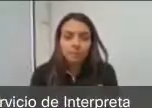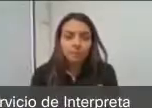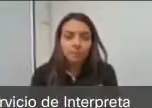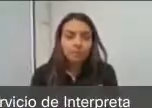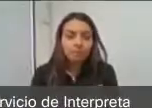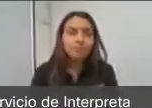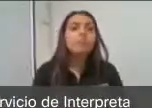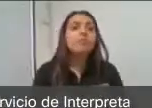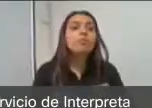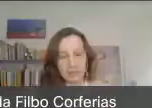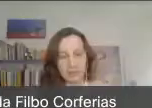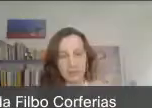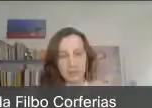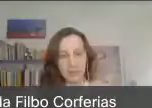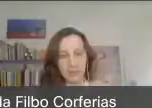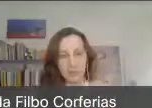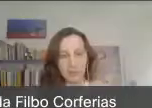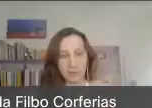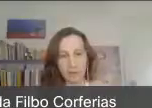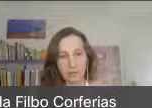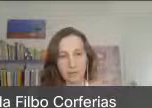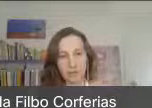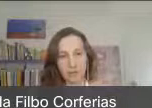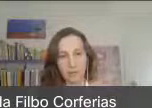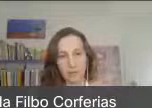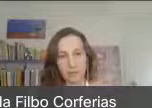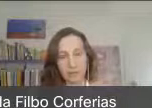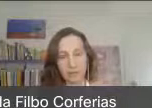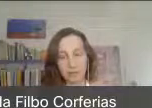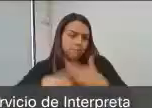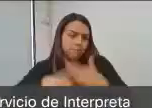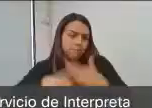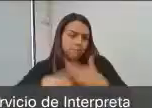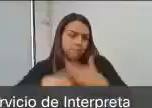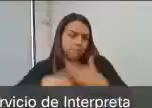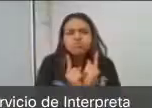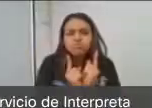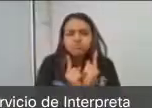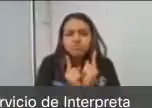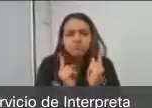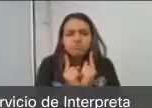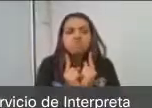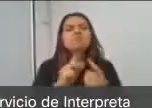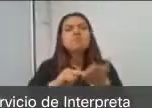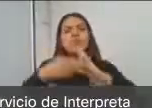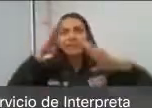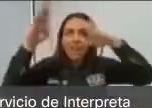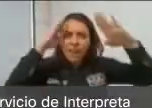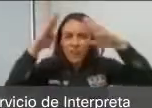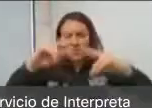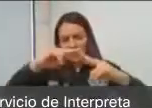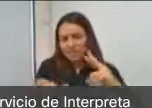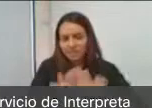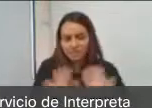Yo, chicas, yo voy a hacer una presentación primero, cortica, un saludo de la feria y